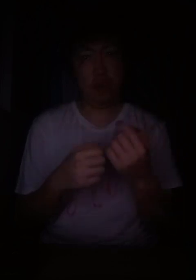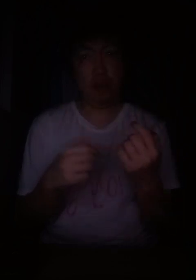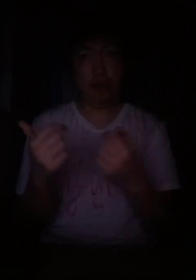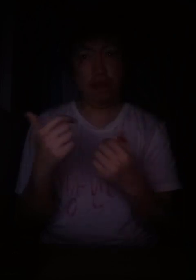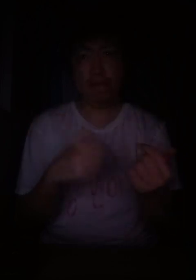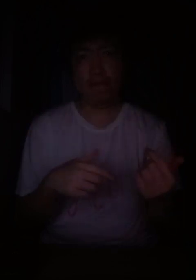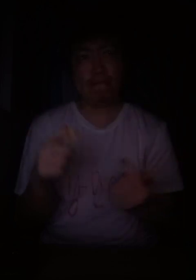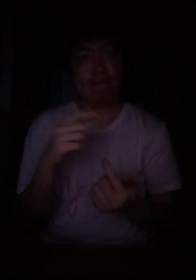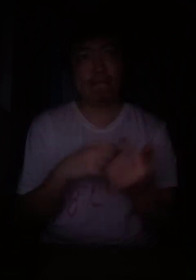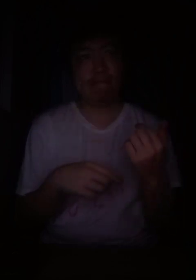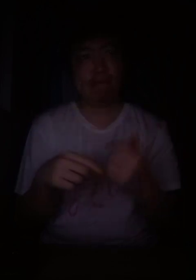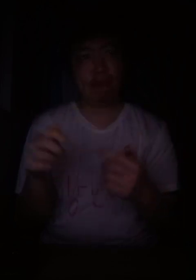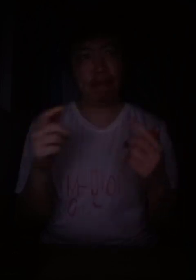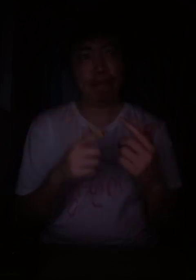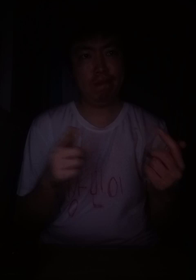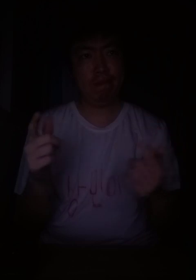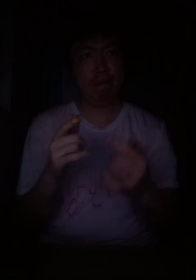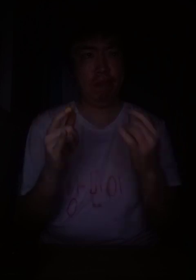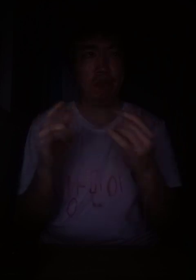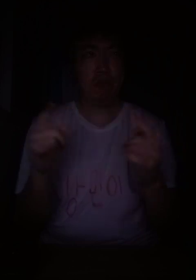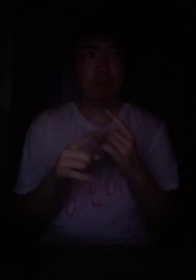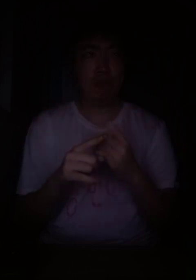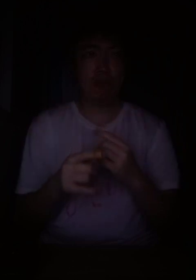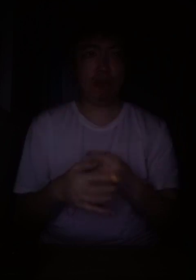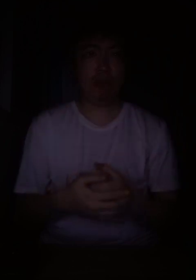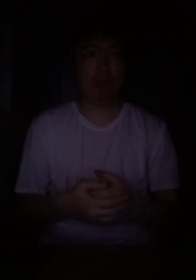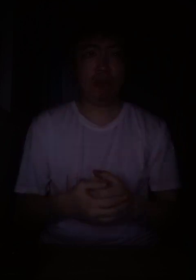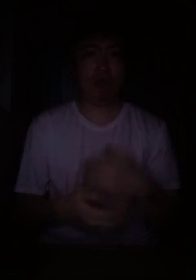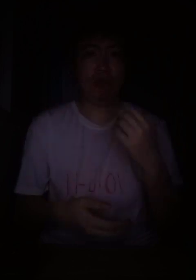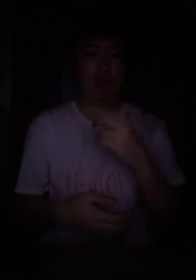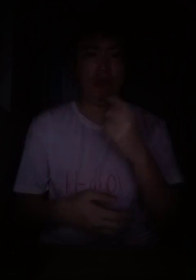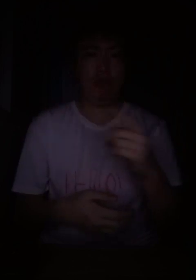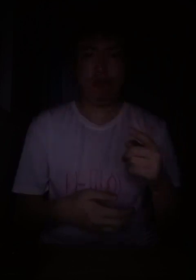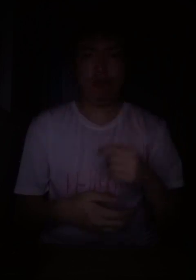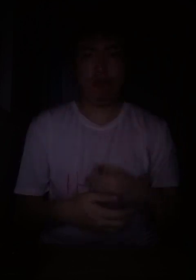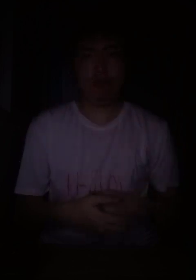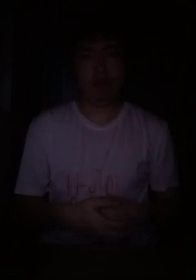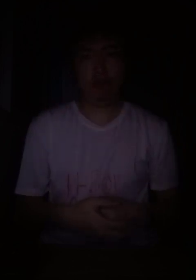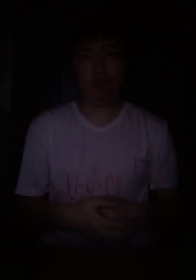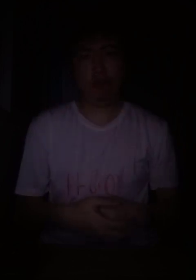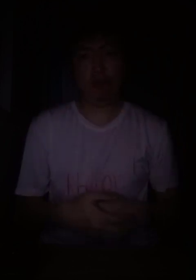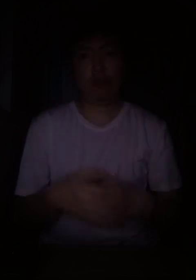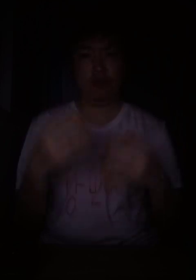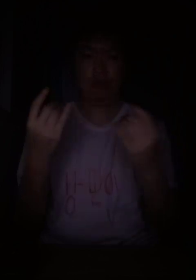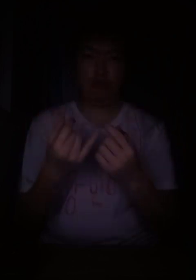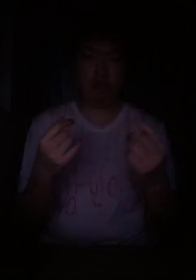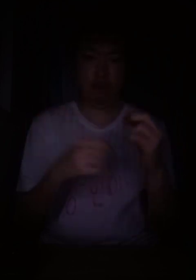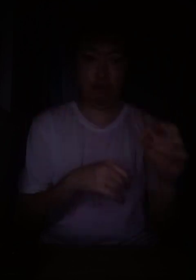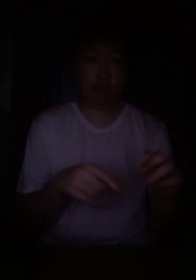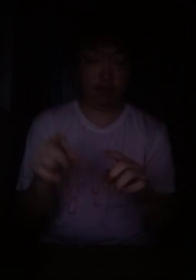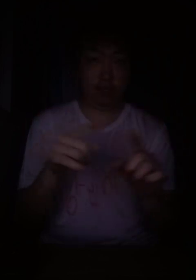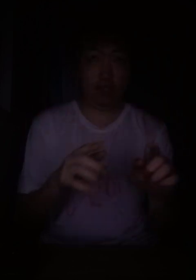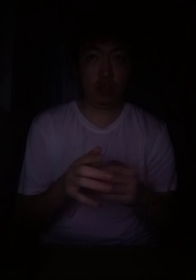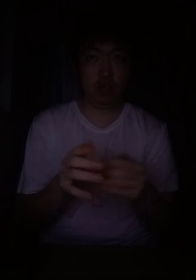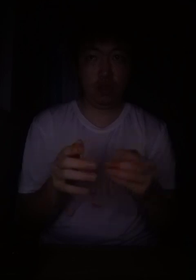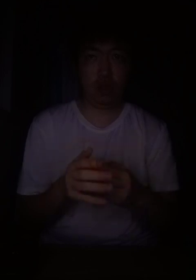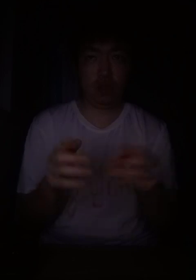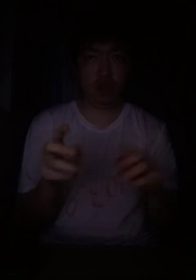생계면서 또는 취미일 수 있는 거네요, 이게? 이 취미죠. 잔인한 취미를. 예. 네. 예, 돈을 벌 수 있는 취미고요. 네. 보통 투견들이